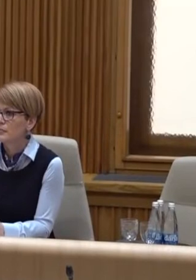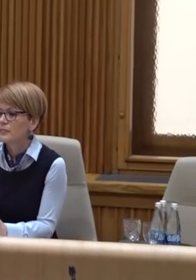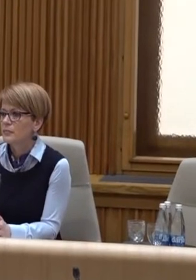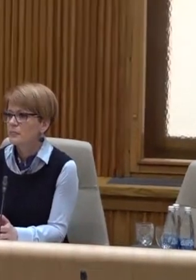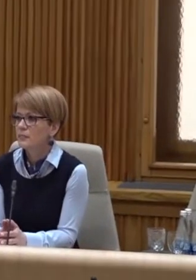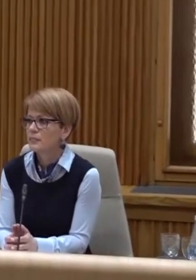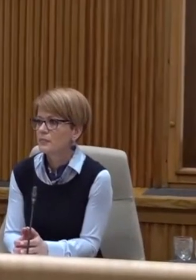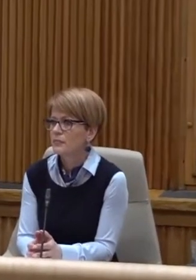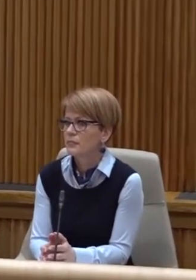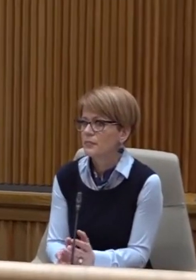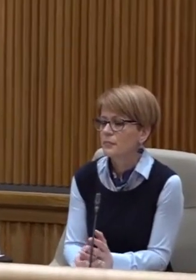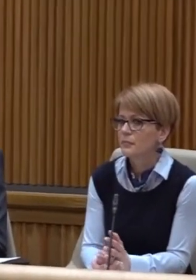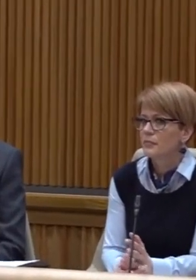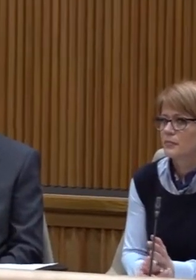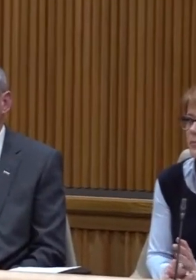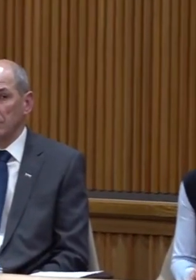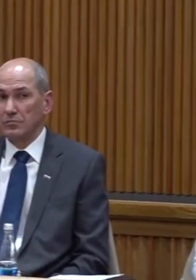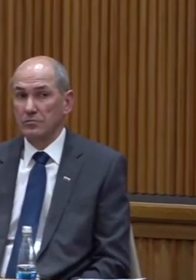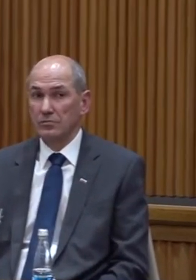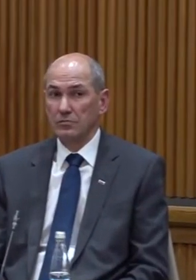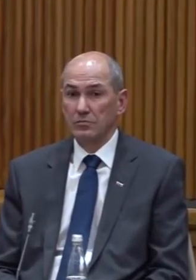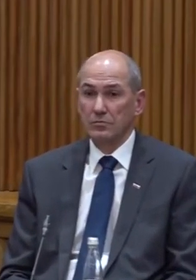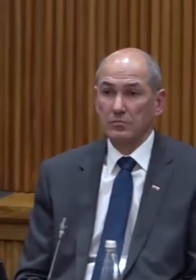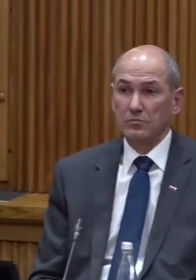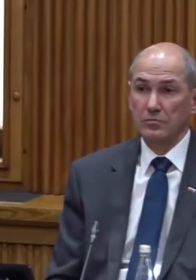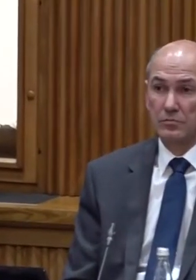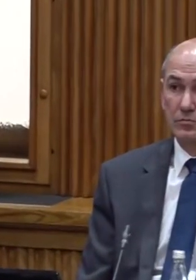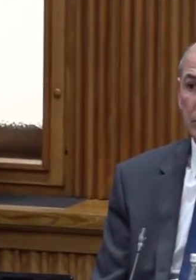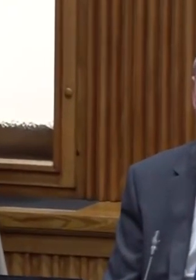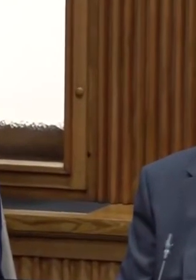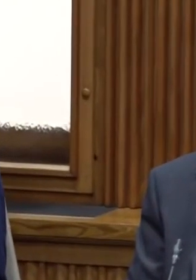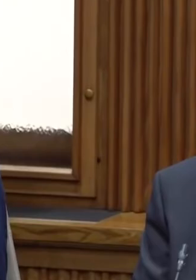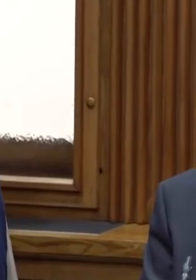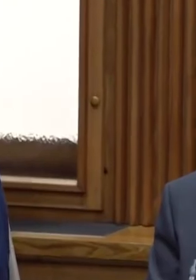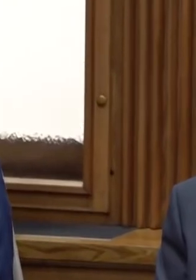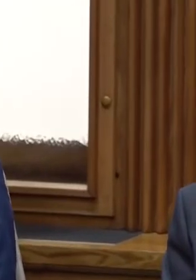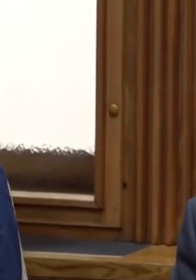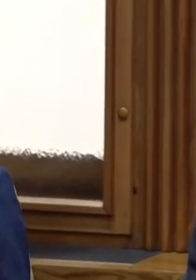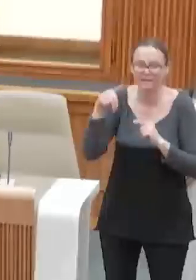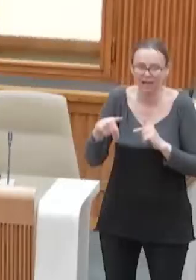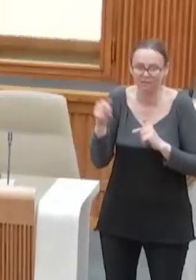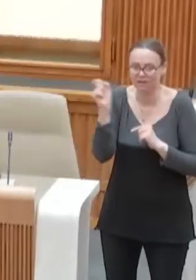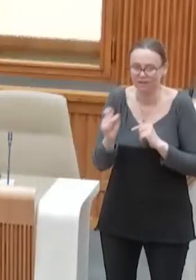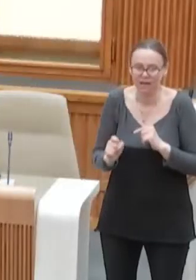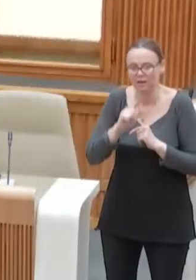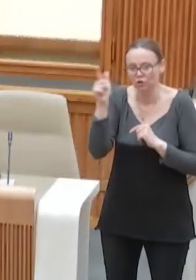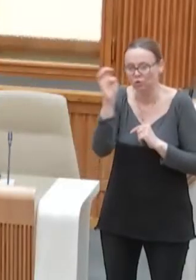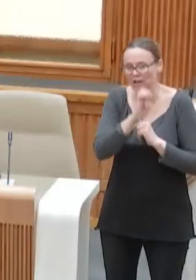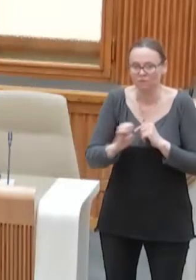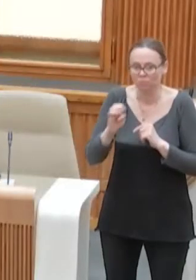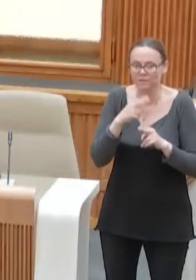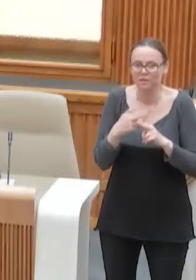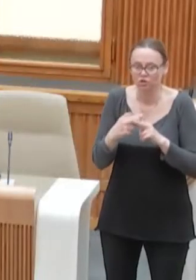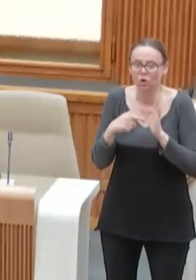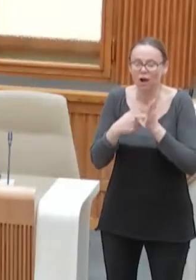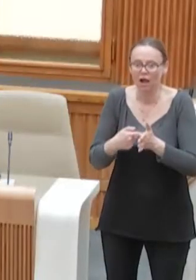tem trenutku pridobili strani Kitajske, pa Južne Koreje, Singapurja, Tajvana, Italije in drugih evropskih